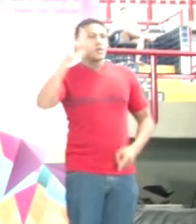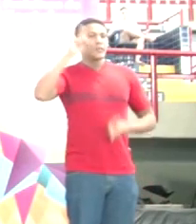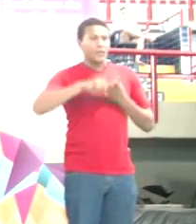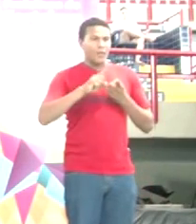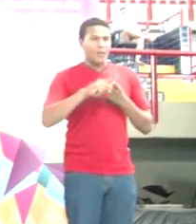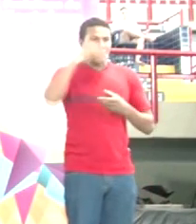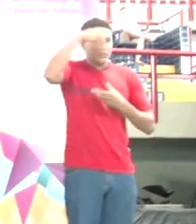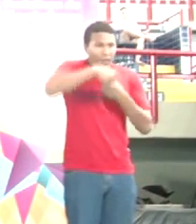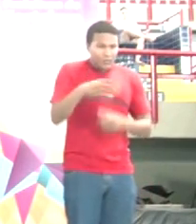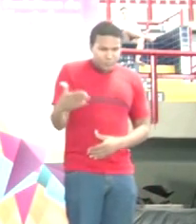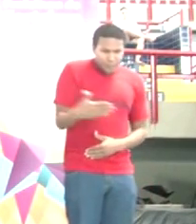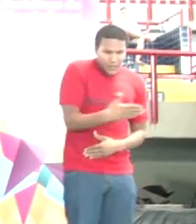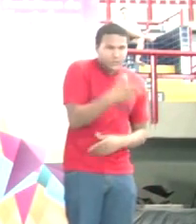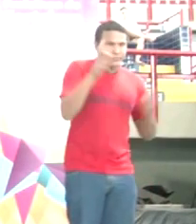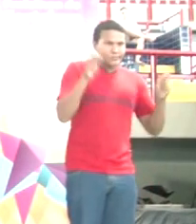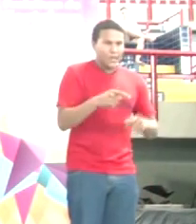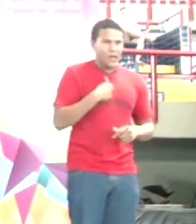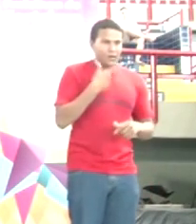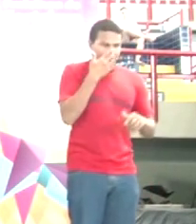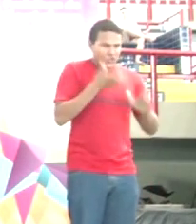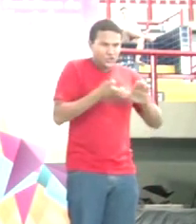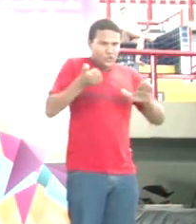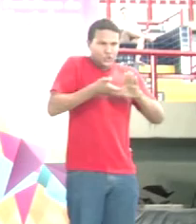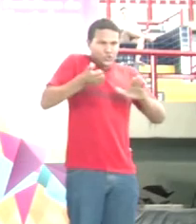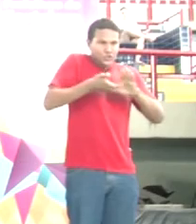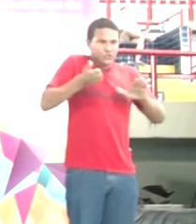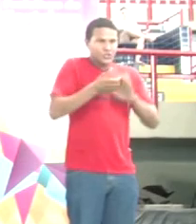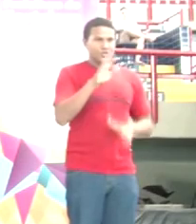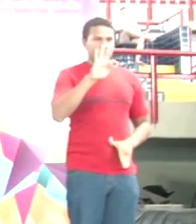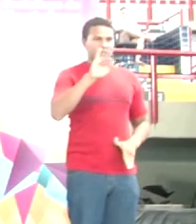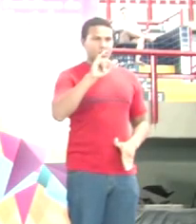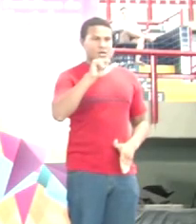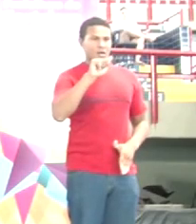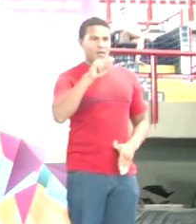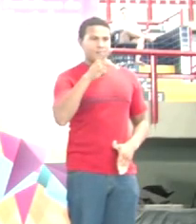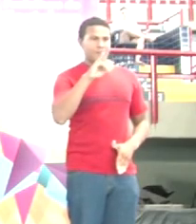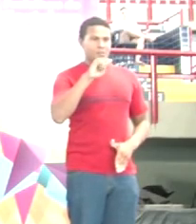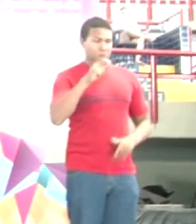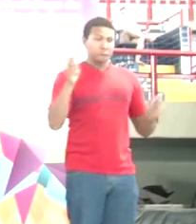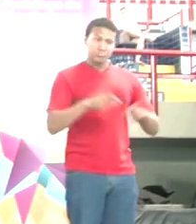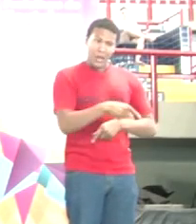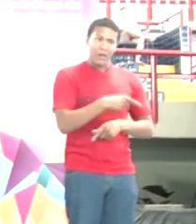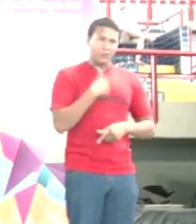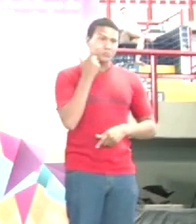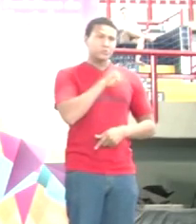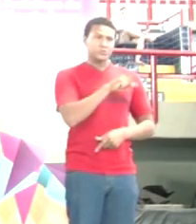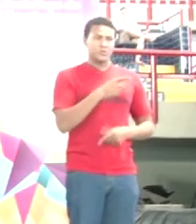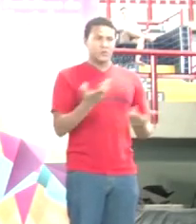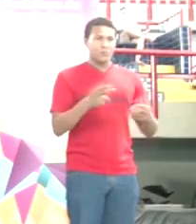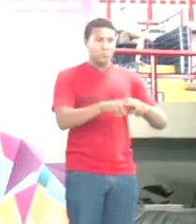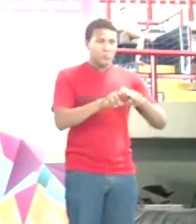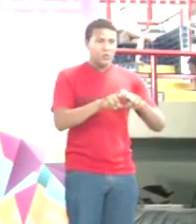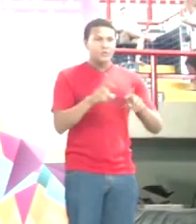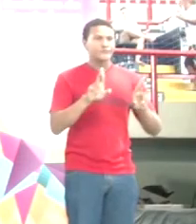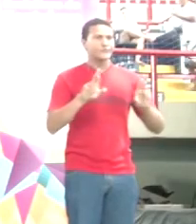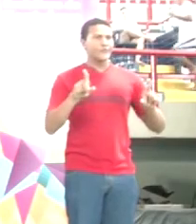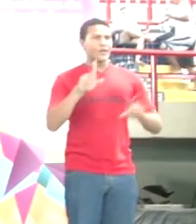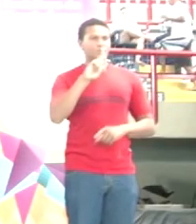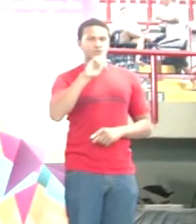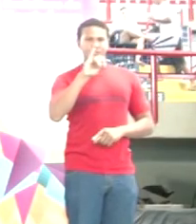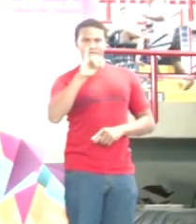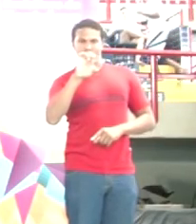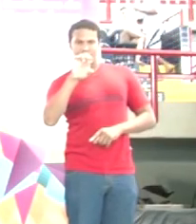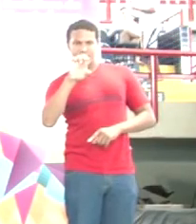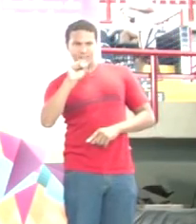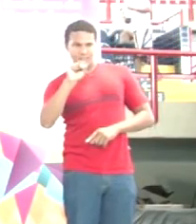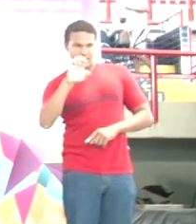tilápia, e o Ceará é um grande produtor de tilápia. Então, você tem uma fonte renovável, diferente do diesel, que